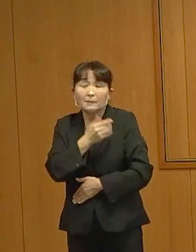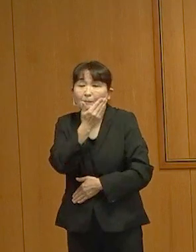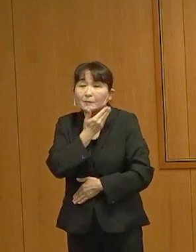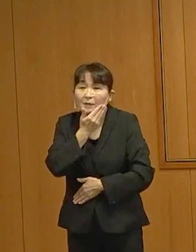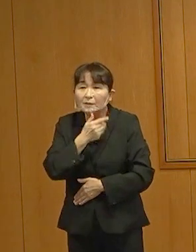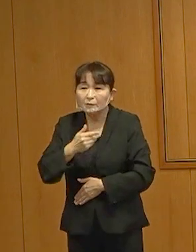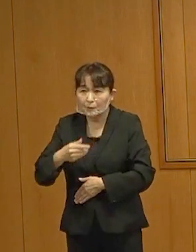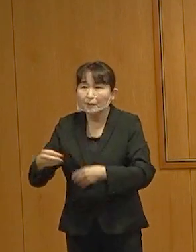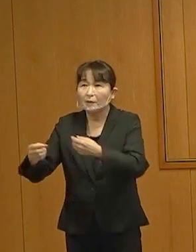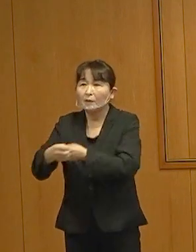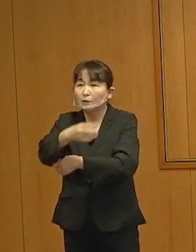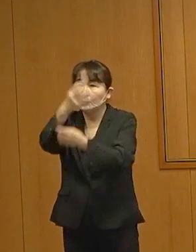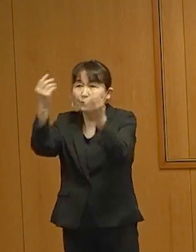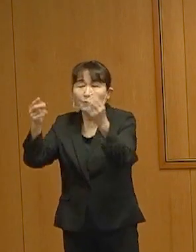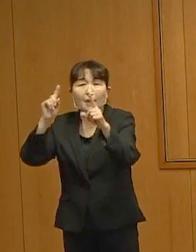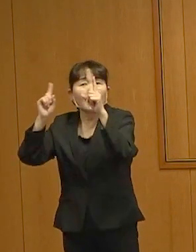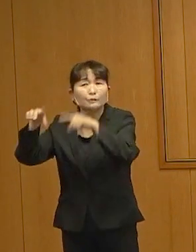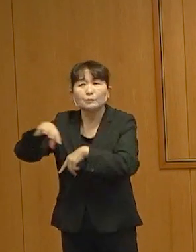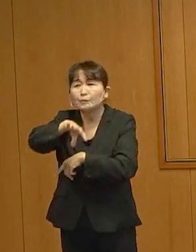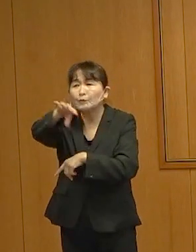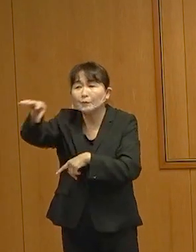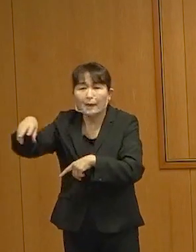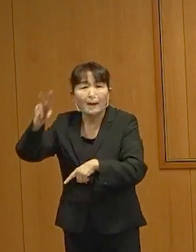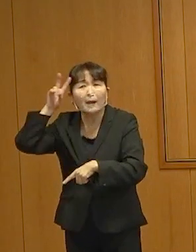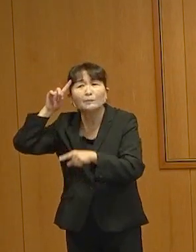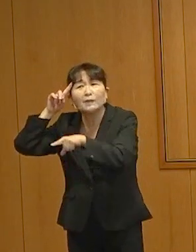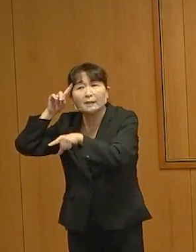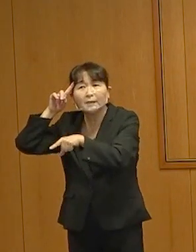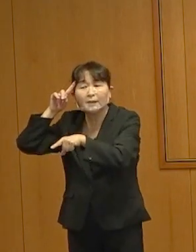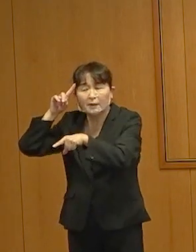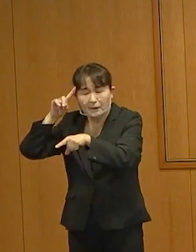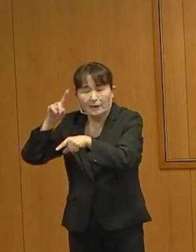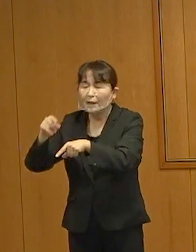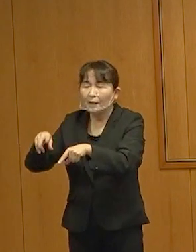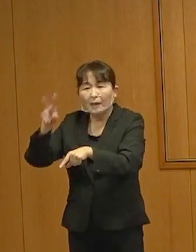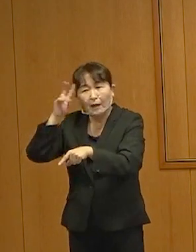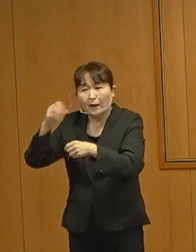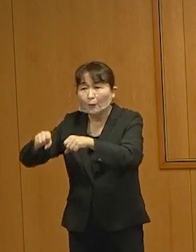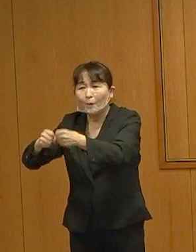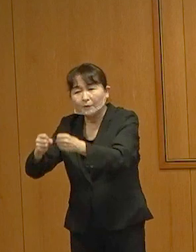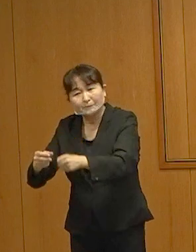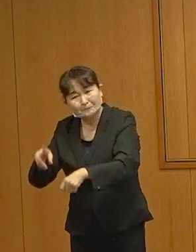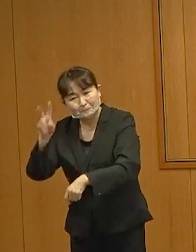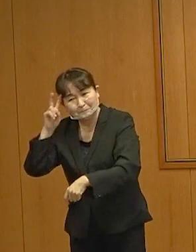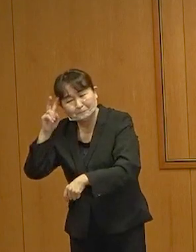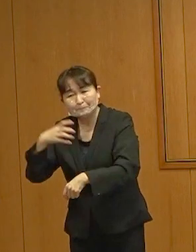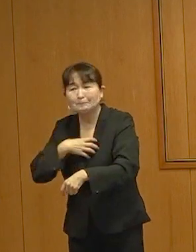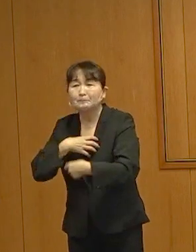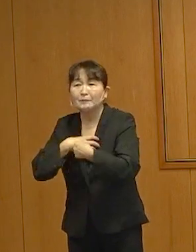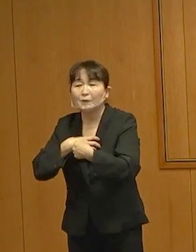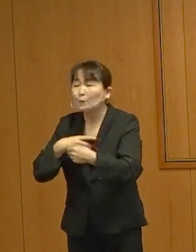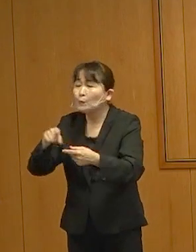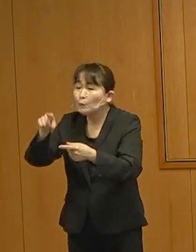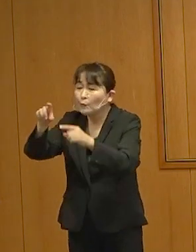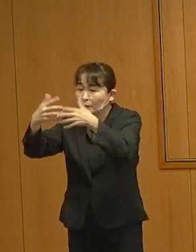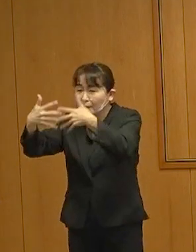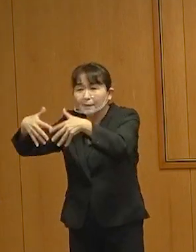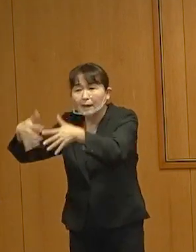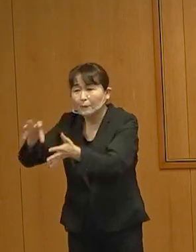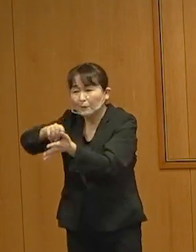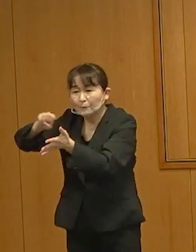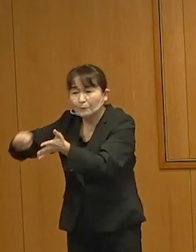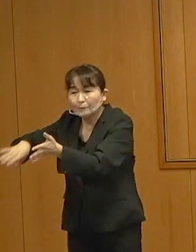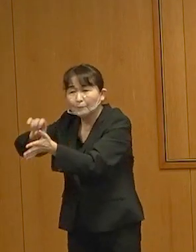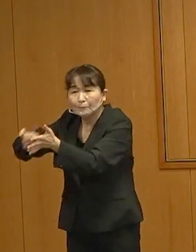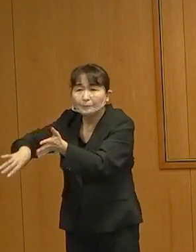のですね、今危険なものっていうのはもう撤去せざるを得ないという部分も来ておりますので、まあ、そういうところから手を